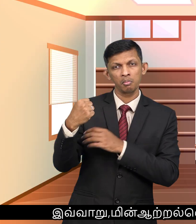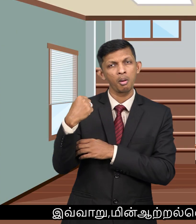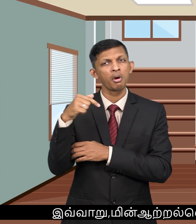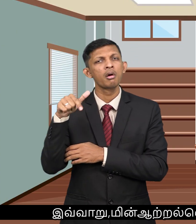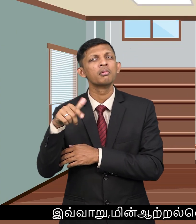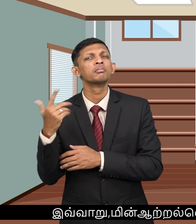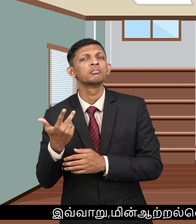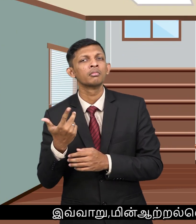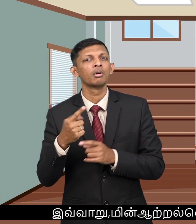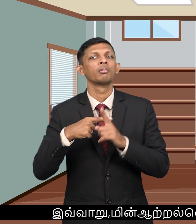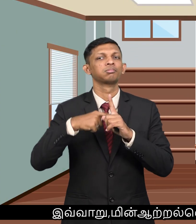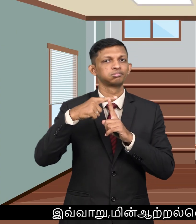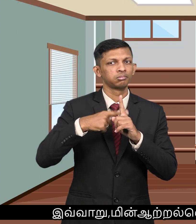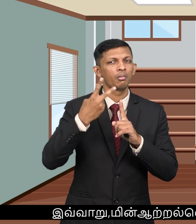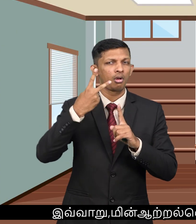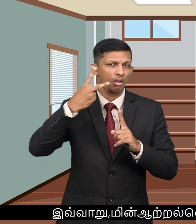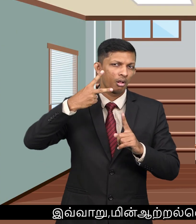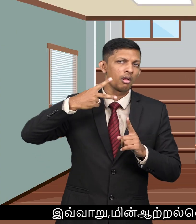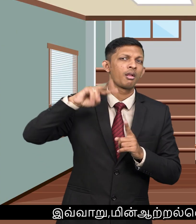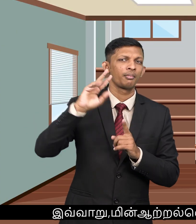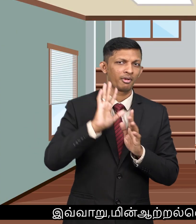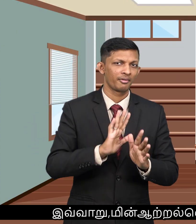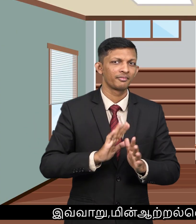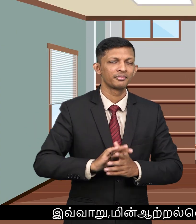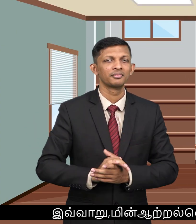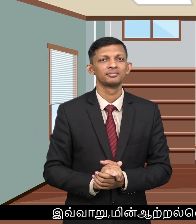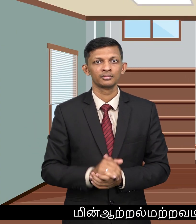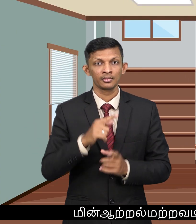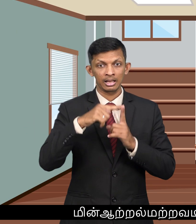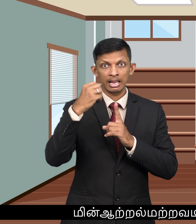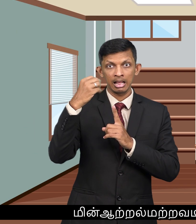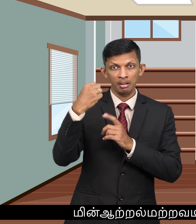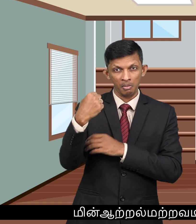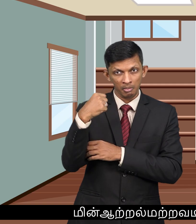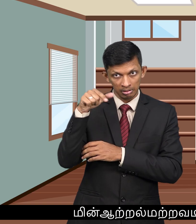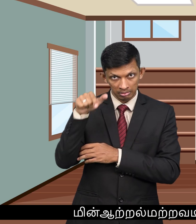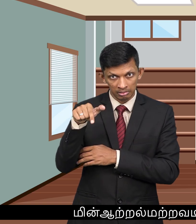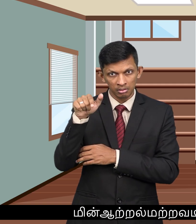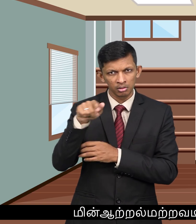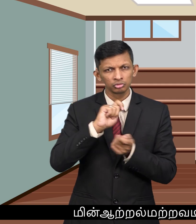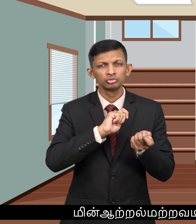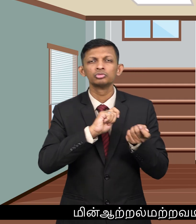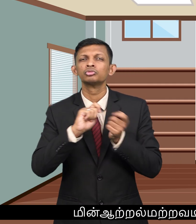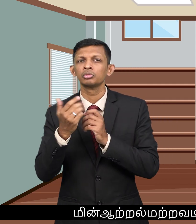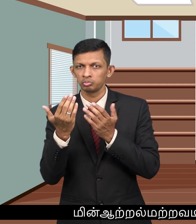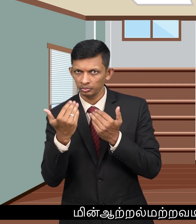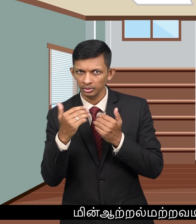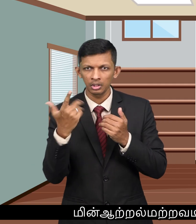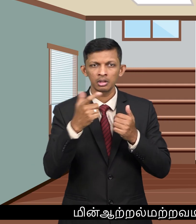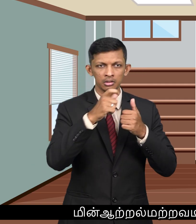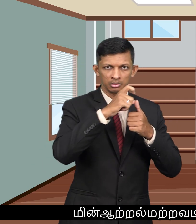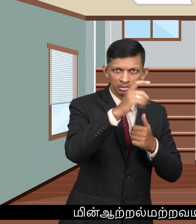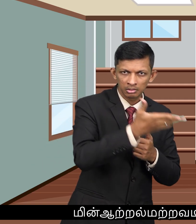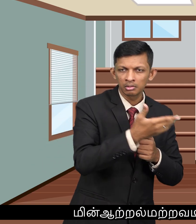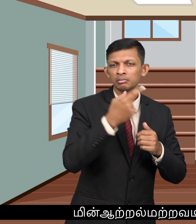மின் ஆற்றல் வெப்ப ஆற்றலாக மாற்றப்படுகிறது. மின் ஆற்றல் மற்ற வடிவங்களாகவும் மாறக்கூடியது.